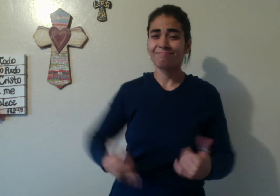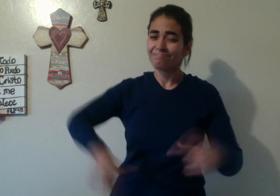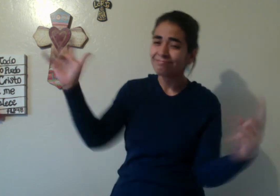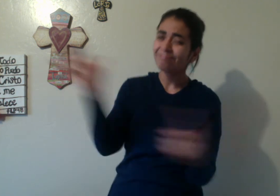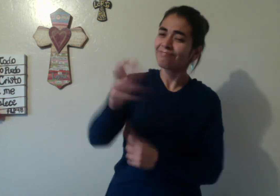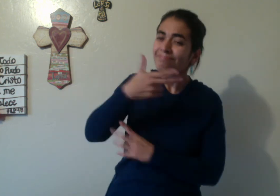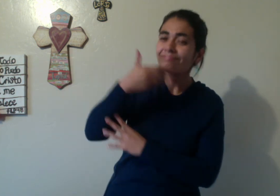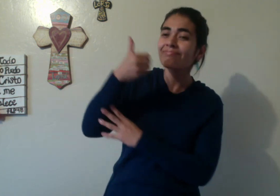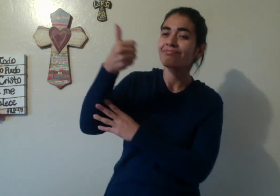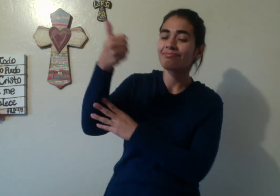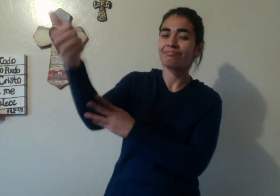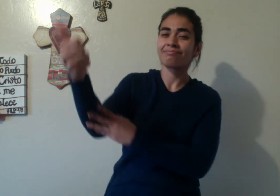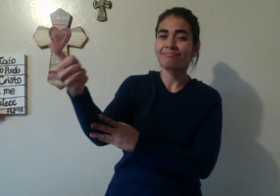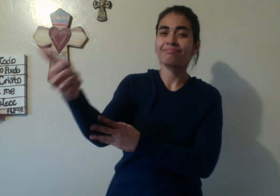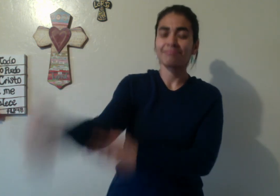lo que ahora estoy viviendo.